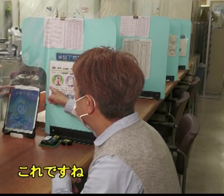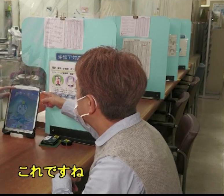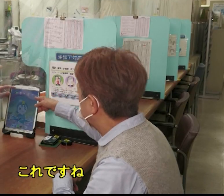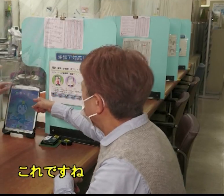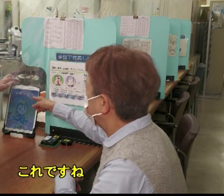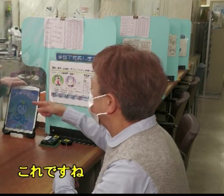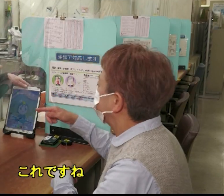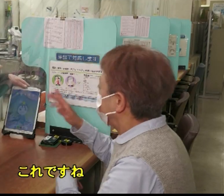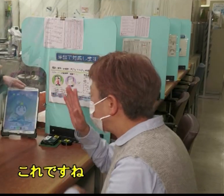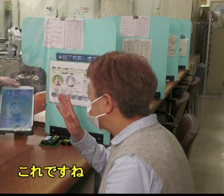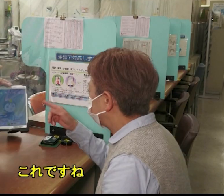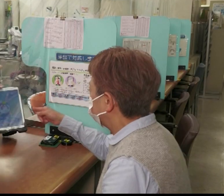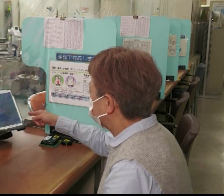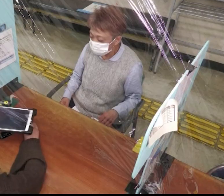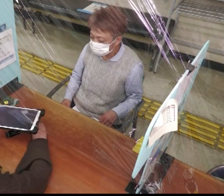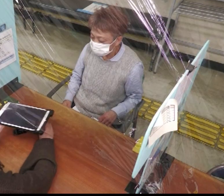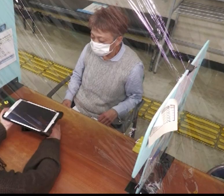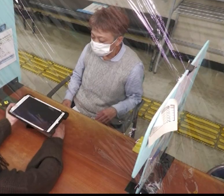これですね。 はい、